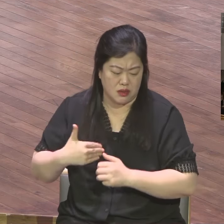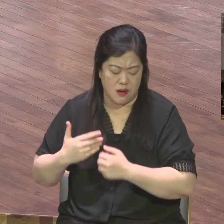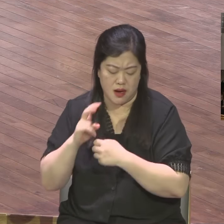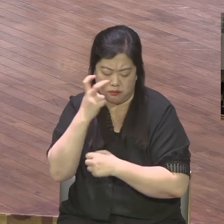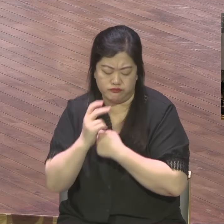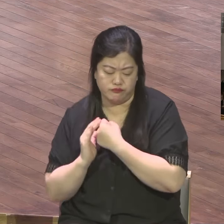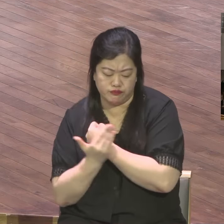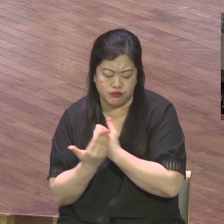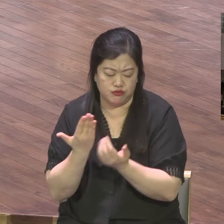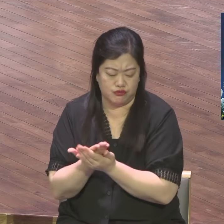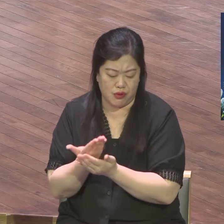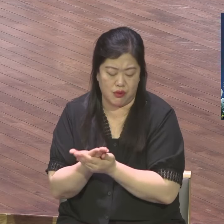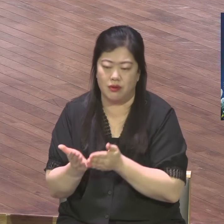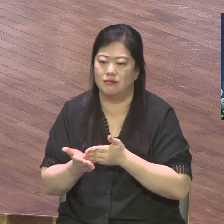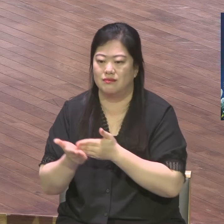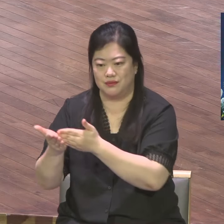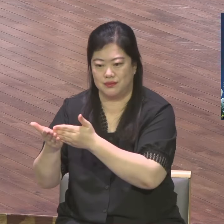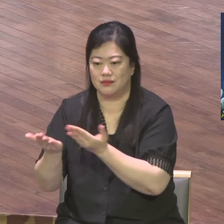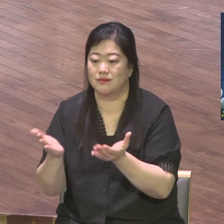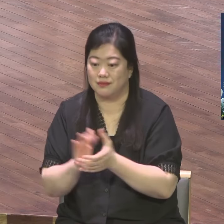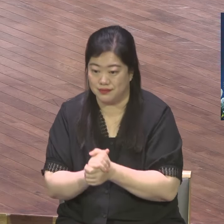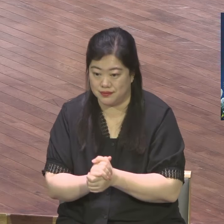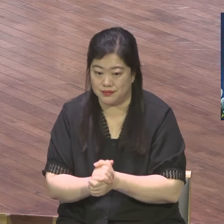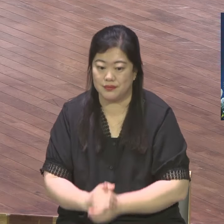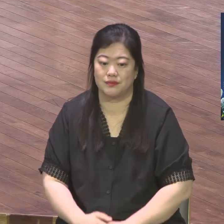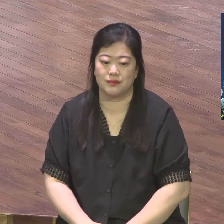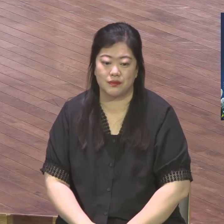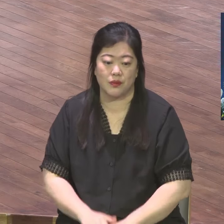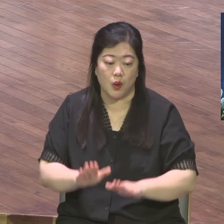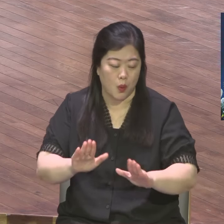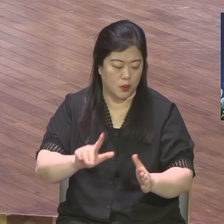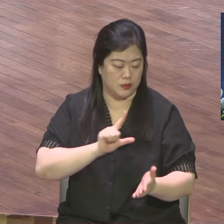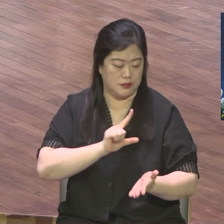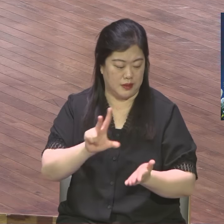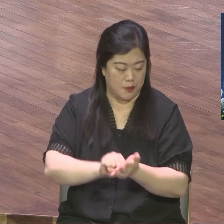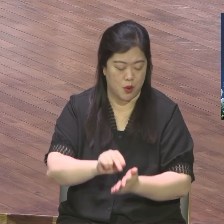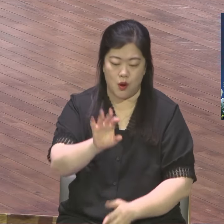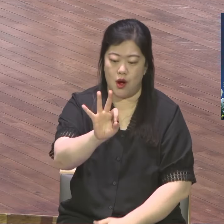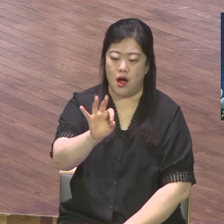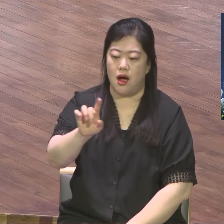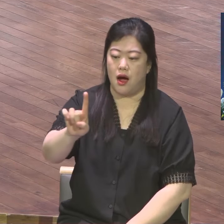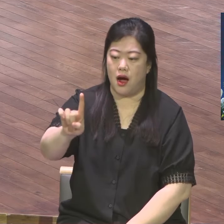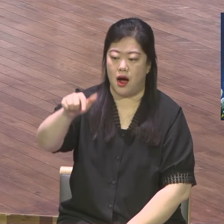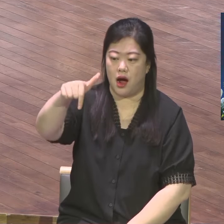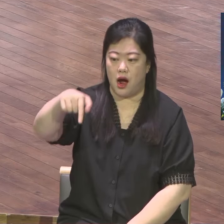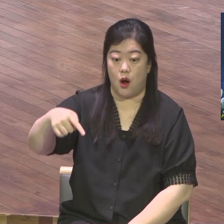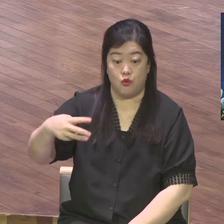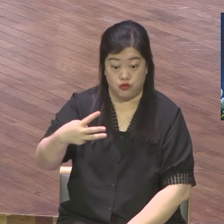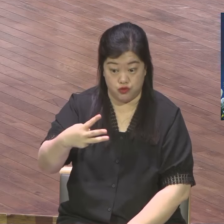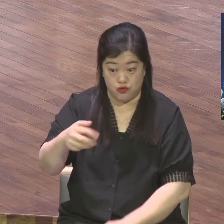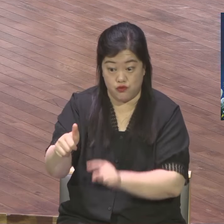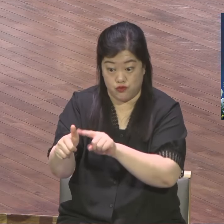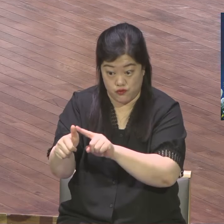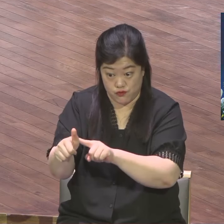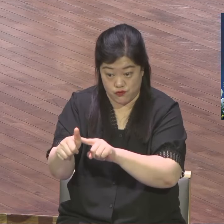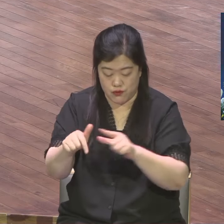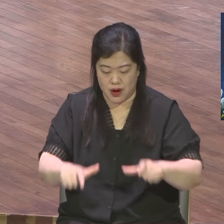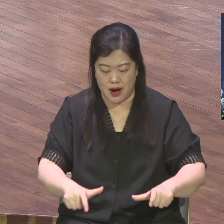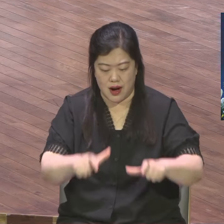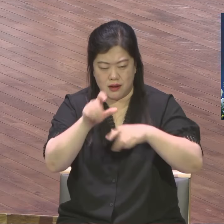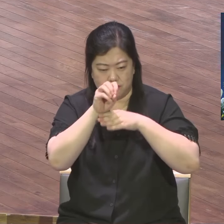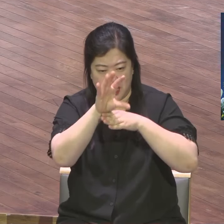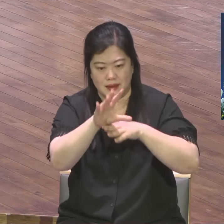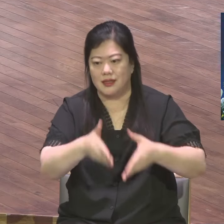두려워함이니이다. 아멘. 아굴이 세운 기도망대라는 제목으로 말씀을 드립니다.